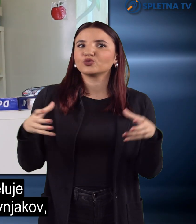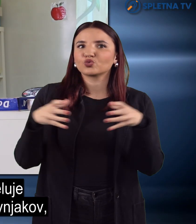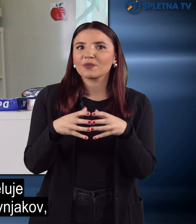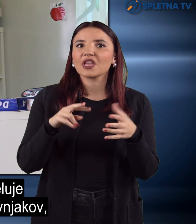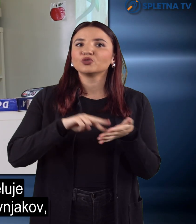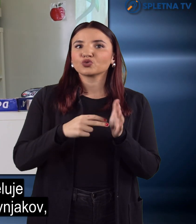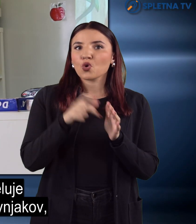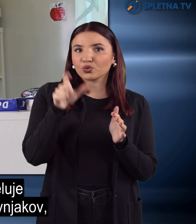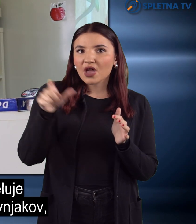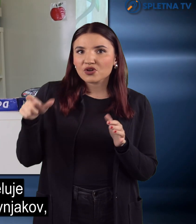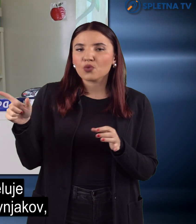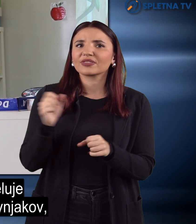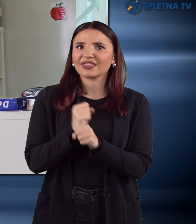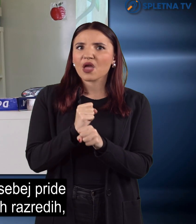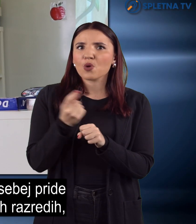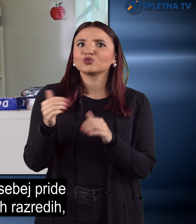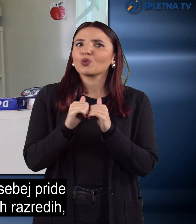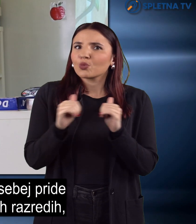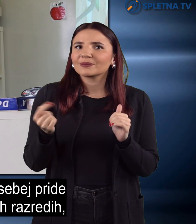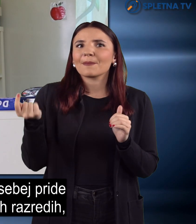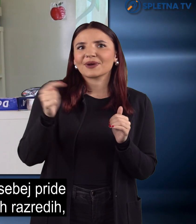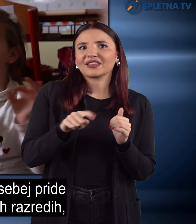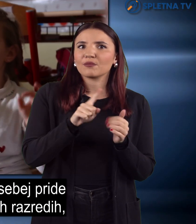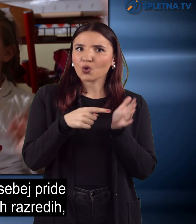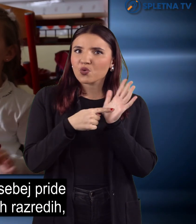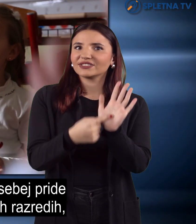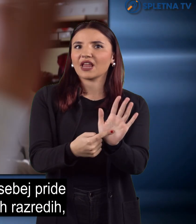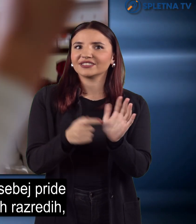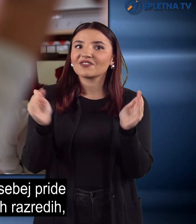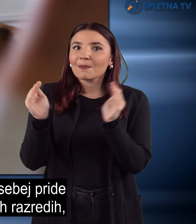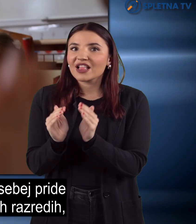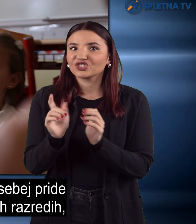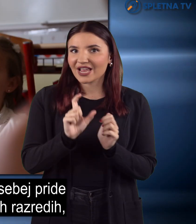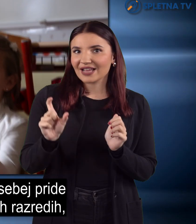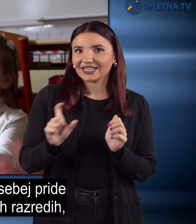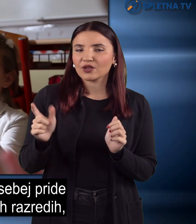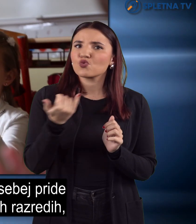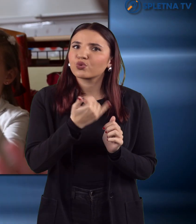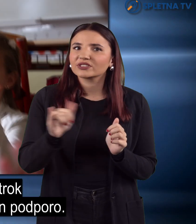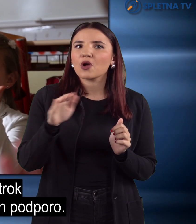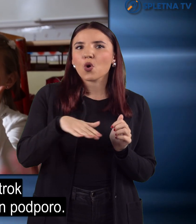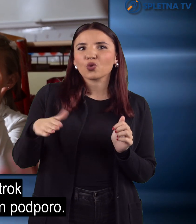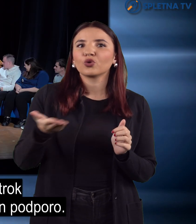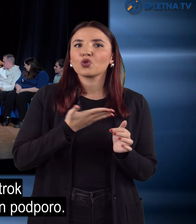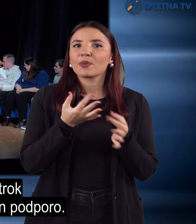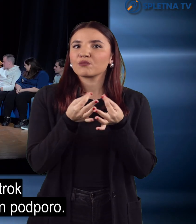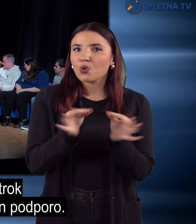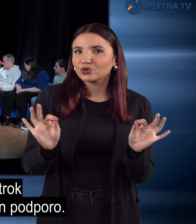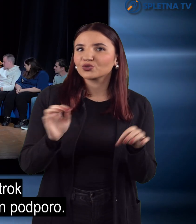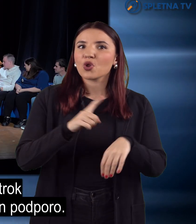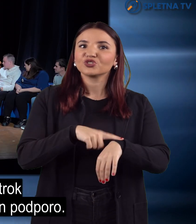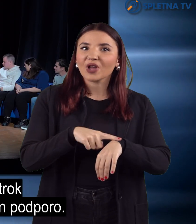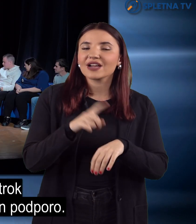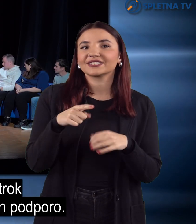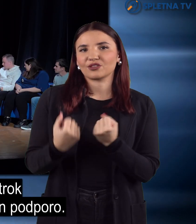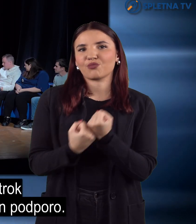V centru deluje skupina strokovnjakov, delo katerih še posebej pride do izraza v manjših razredih, kjer vsak otrok dobi prostor, čas